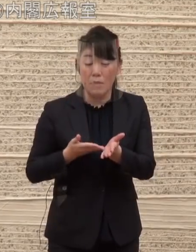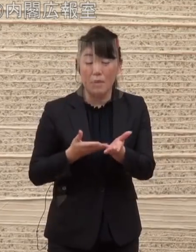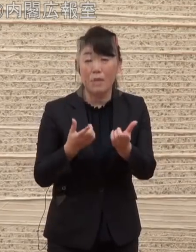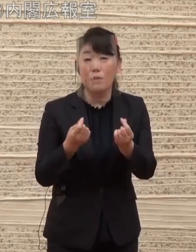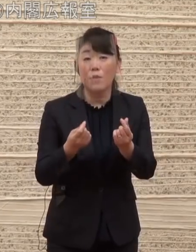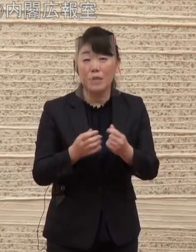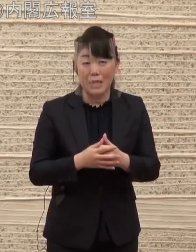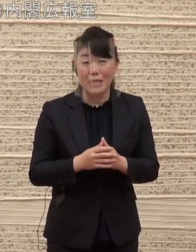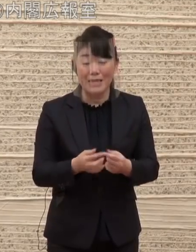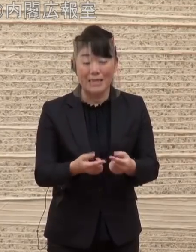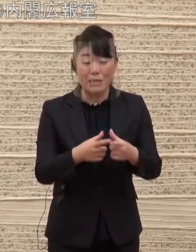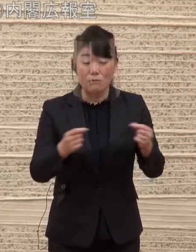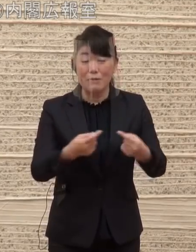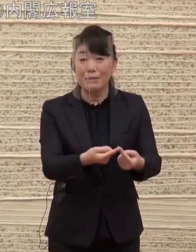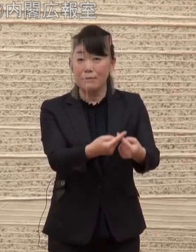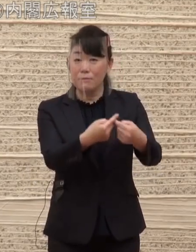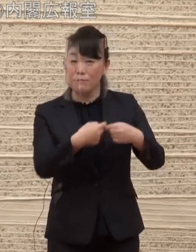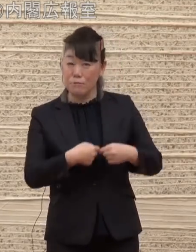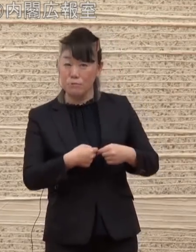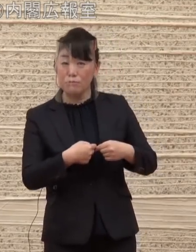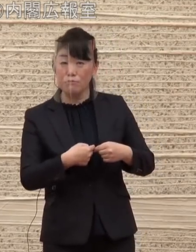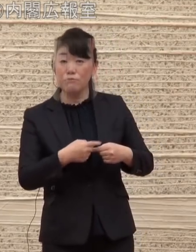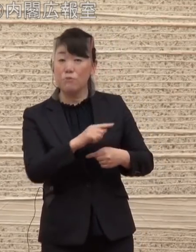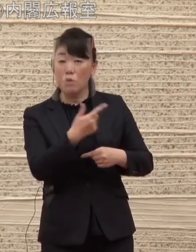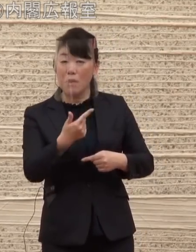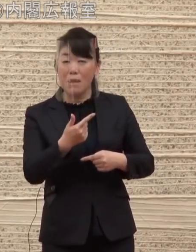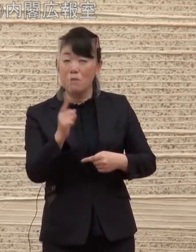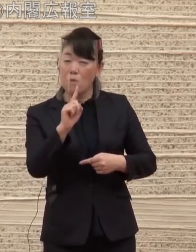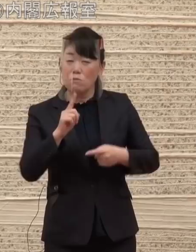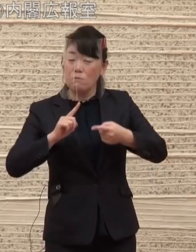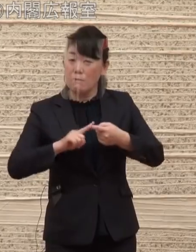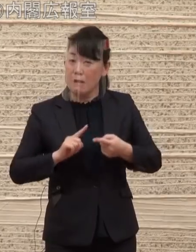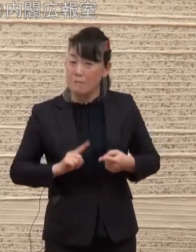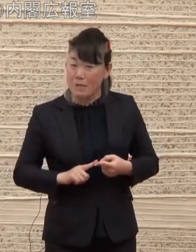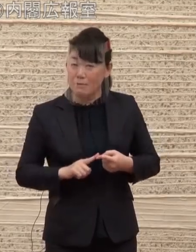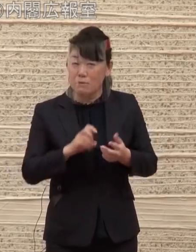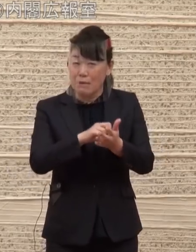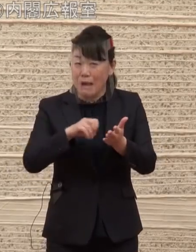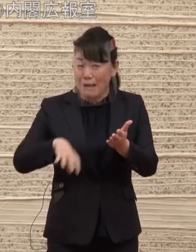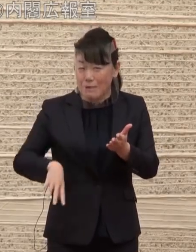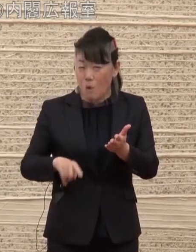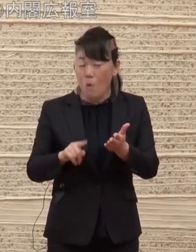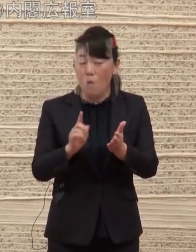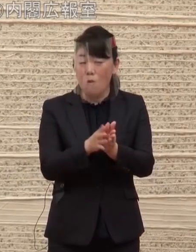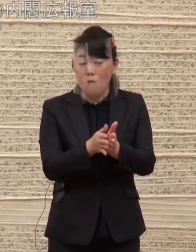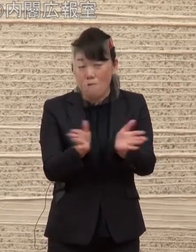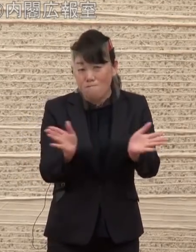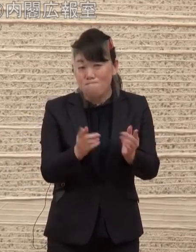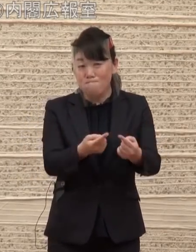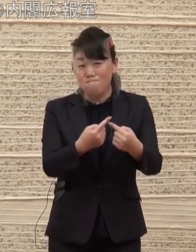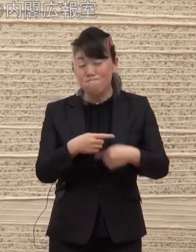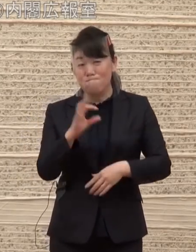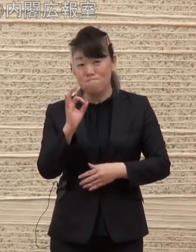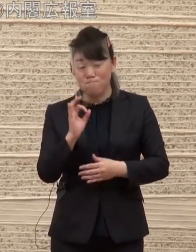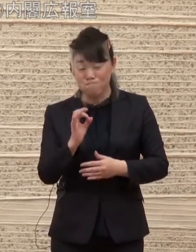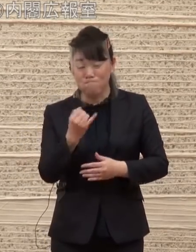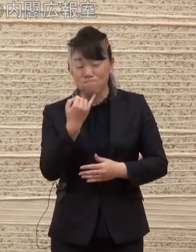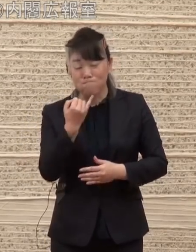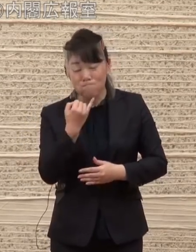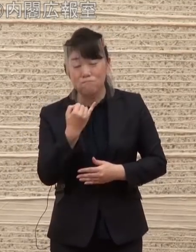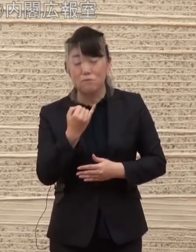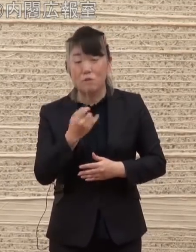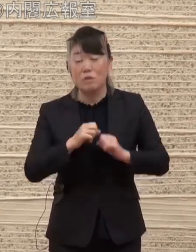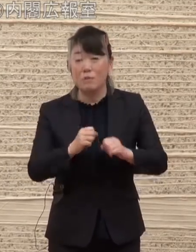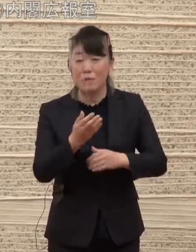入国制限措置についても今後どのようなタイミング判断で解除を緩和に入っていくのかよろしくお願いますあの今